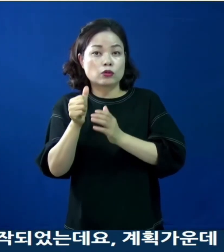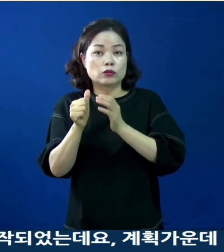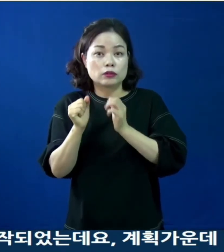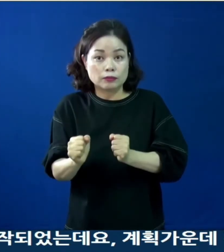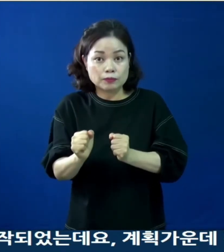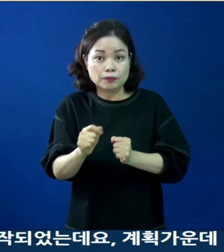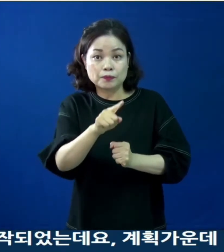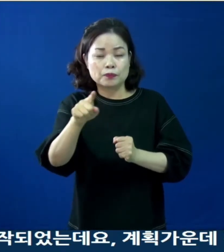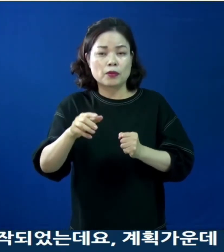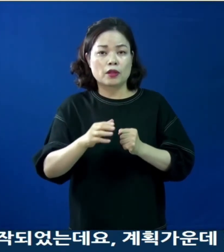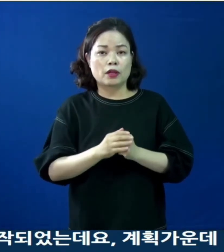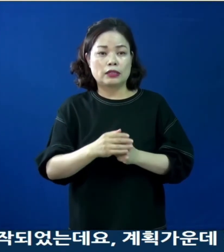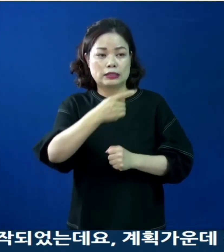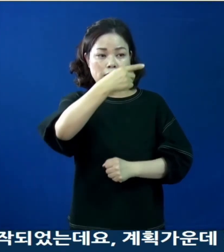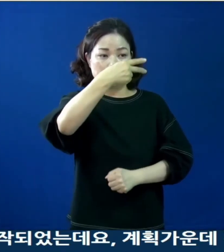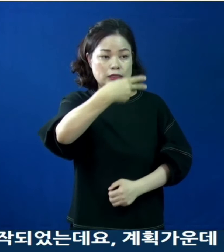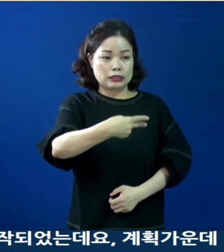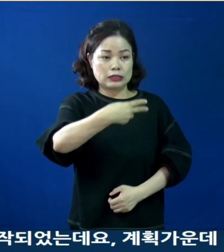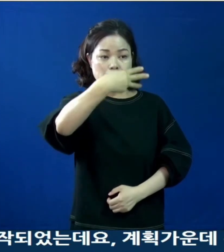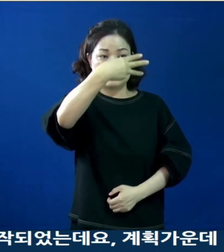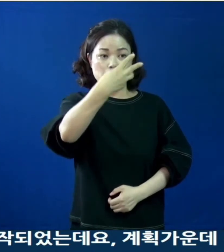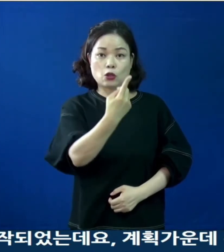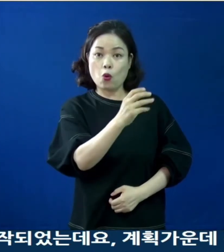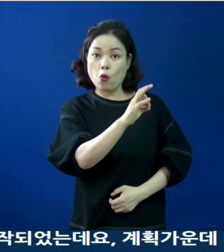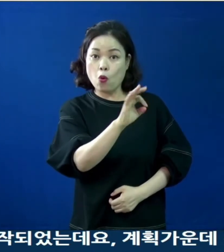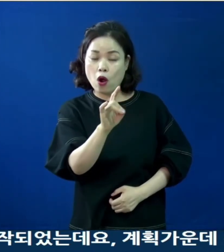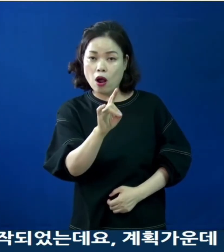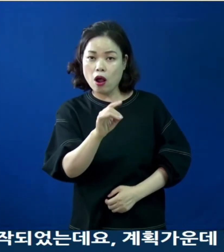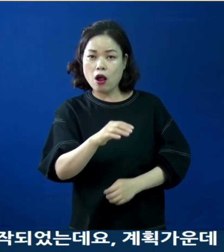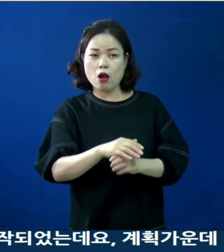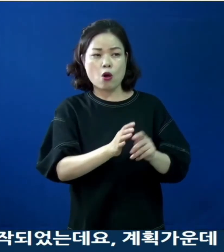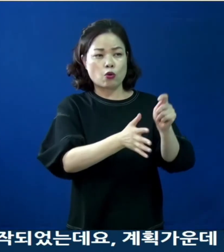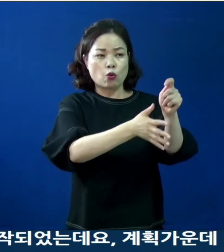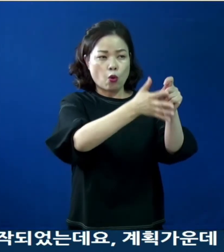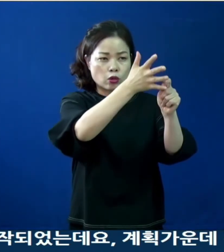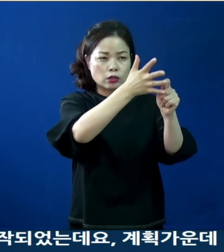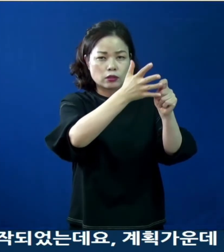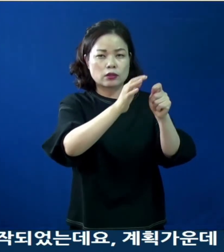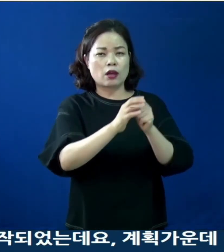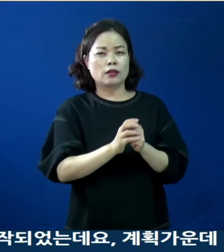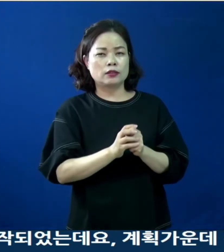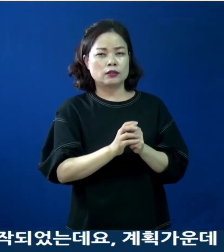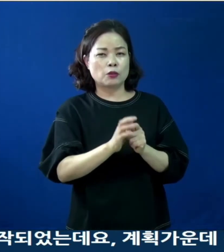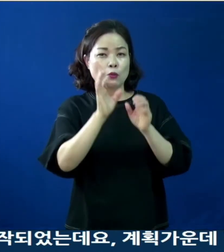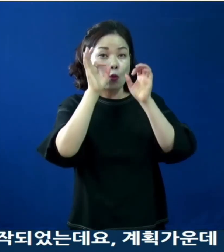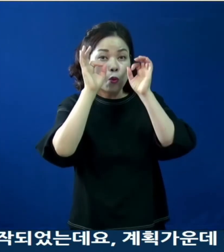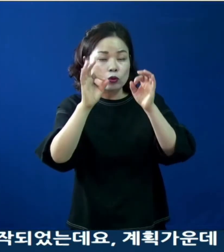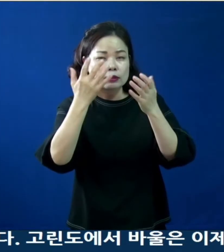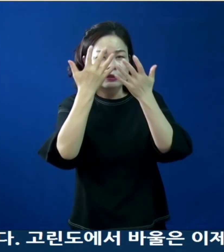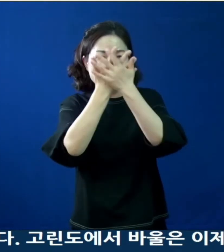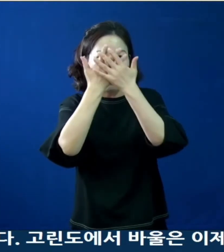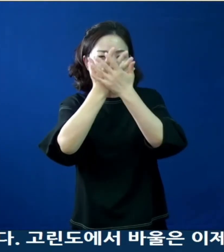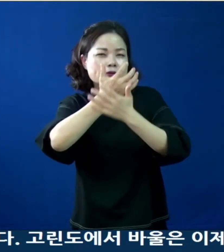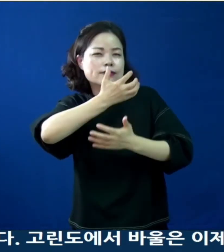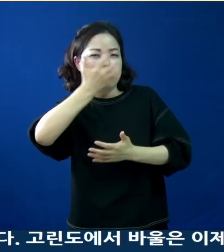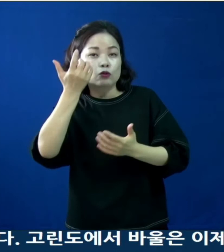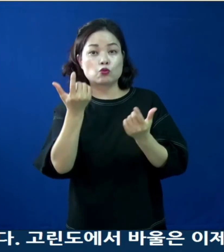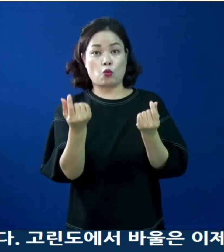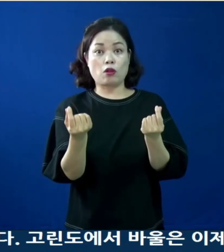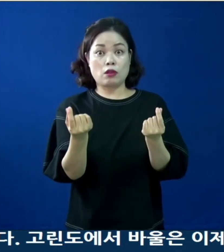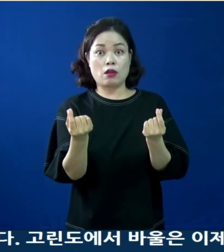드로아의 환상과 고린도에서 본 환상은 연결되어 있는 거라고 보시면 좋습니다. 하나의 세트라고 보시면